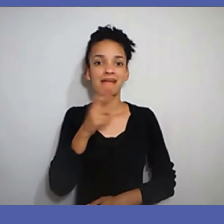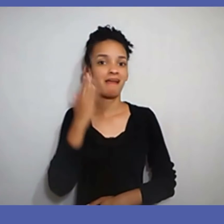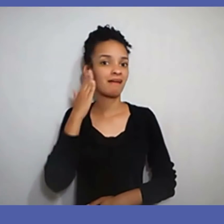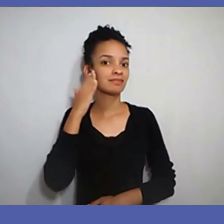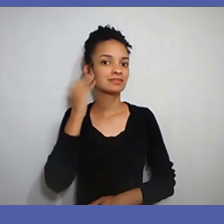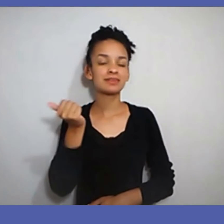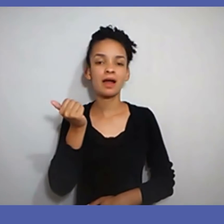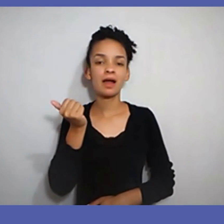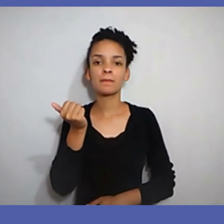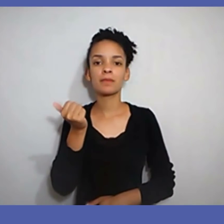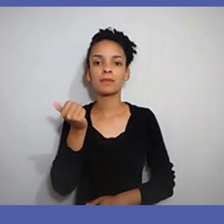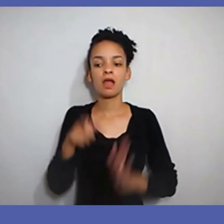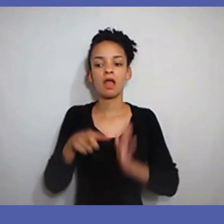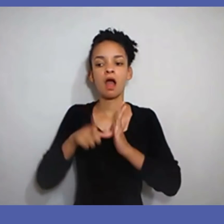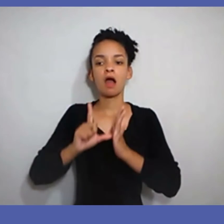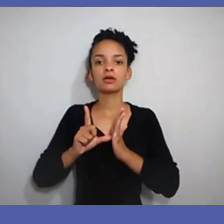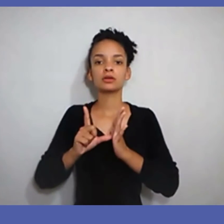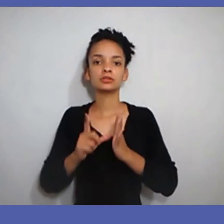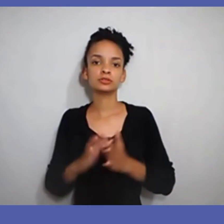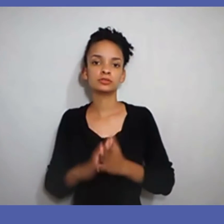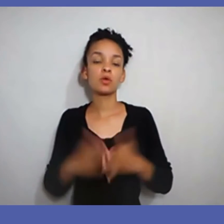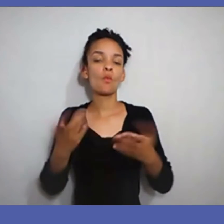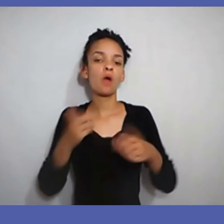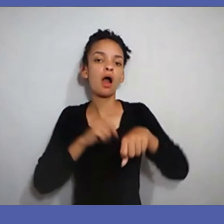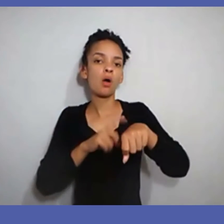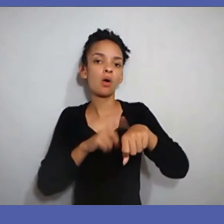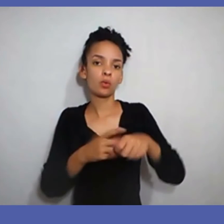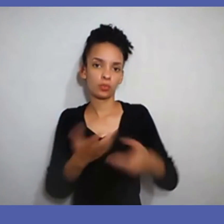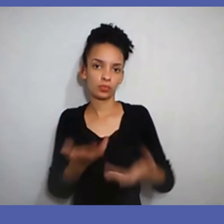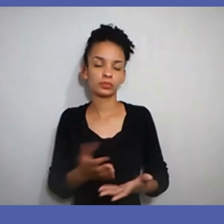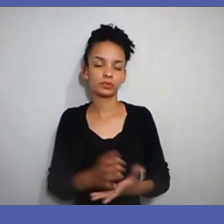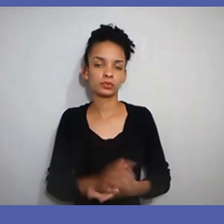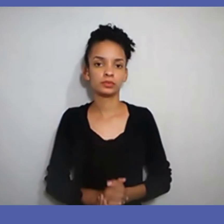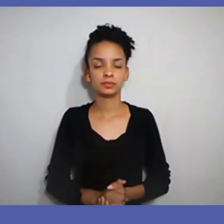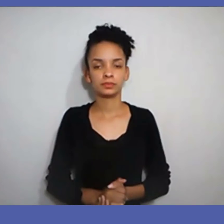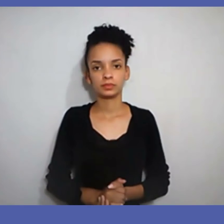antemão, Já falamos sobre isso. Apocalipse 3:3, dá uma olhada.